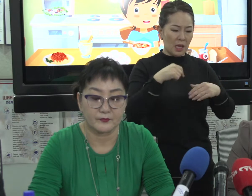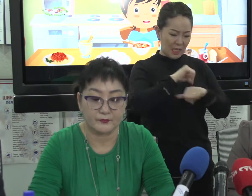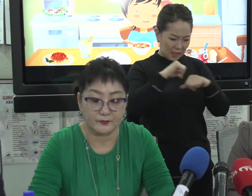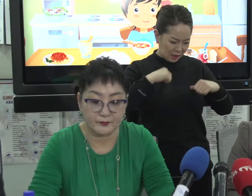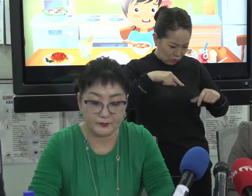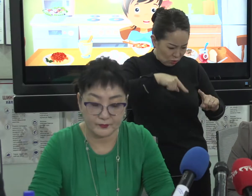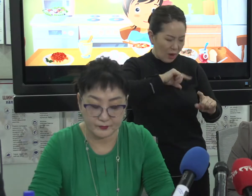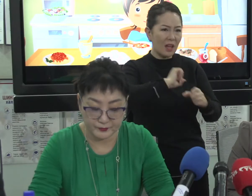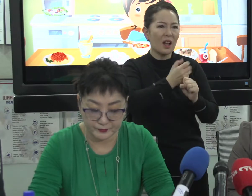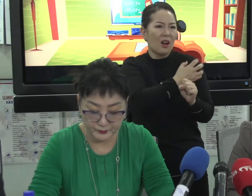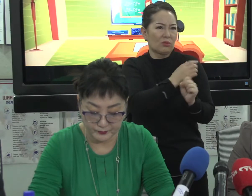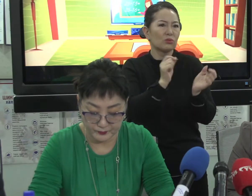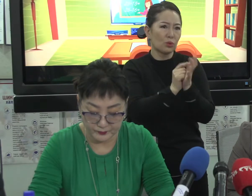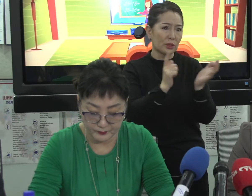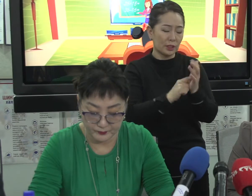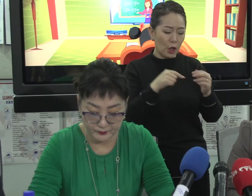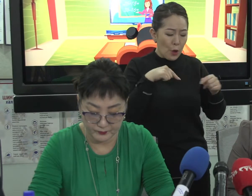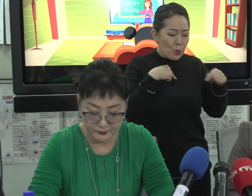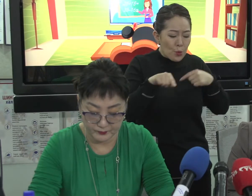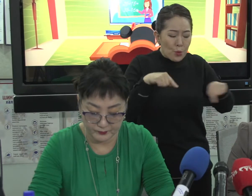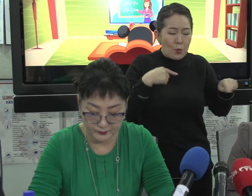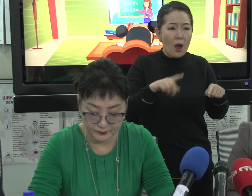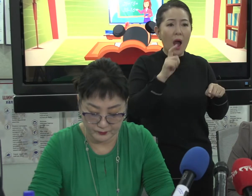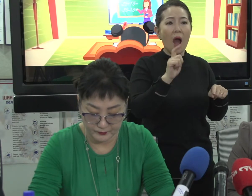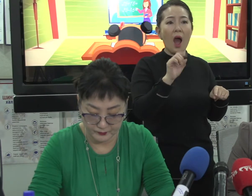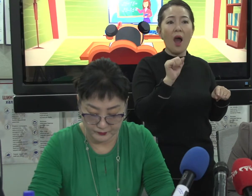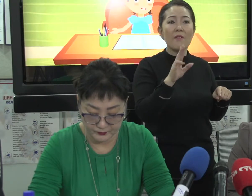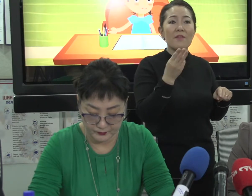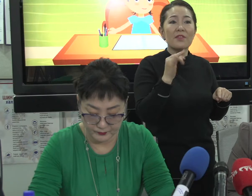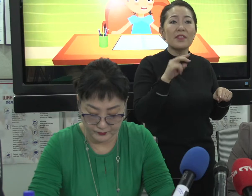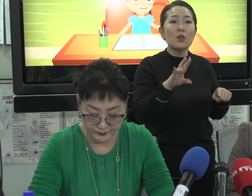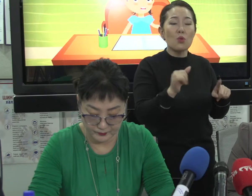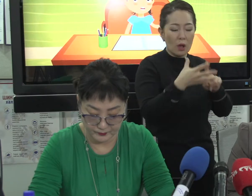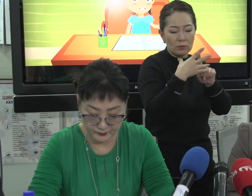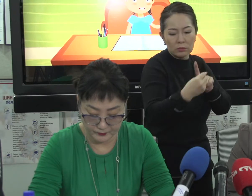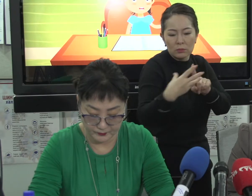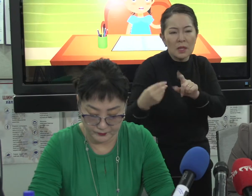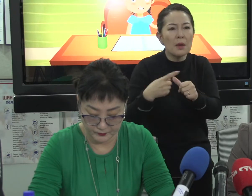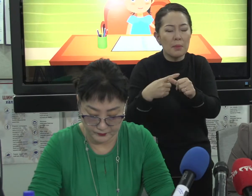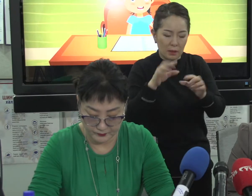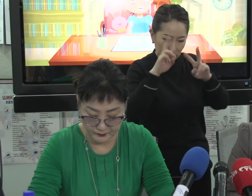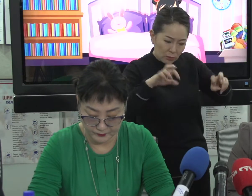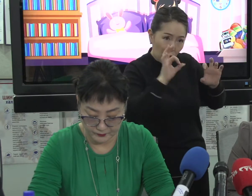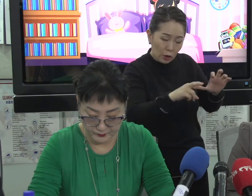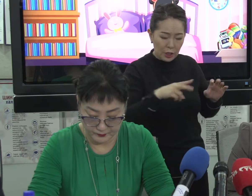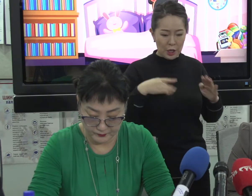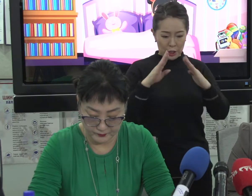сайн илрүүлэх, мөн бас гэрт нь тусгаарлан өөрийгөө ажиглах энэ чиглэлээр одоо иргэдийг